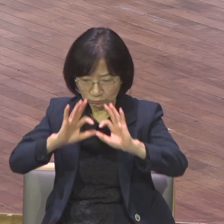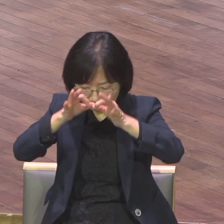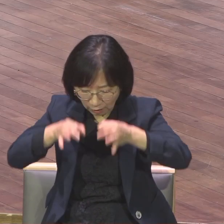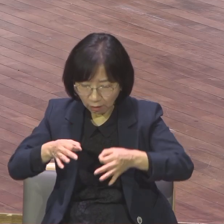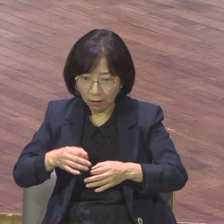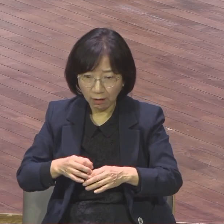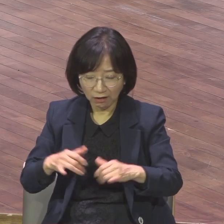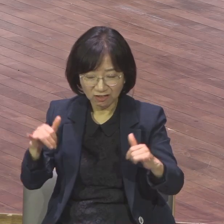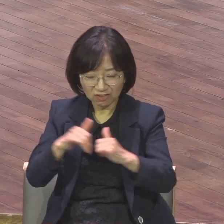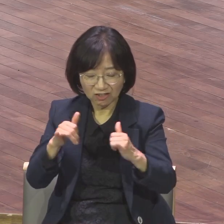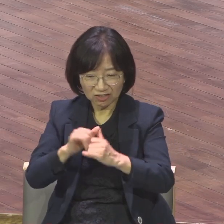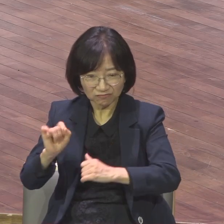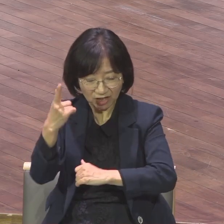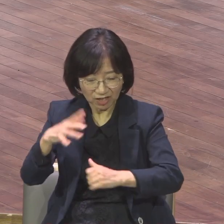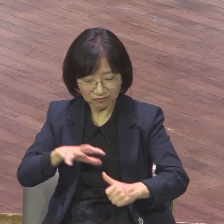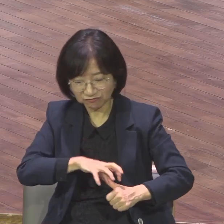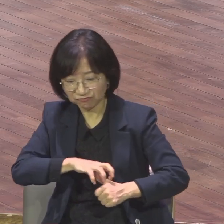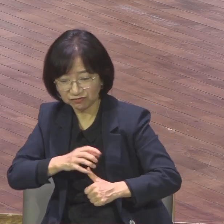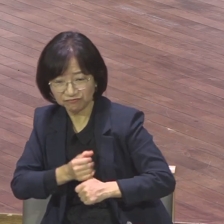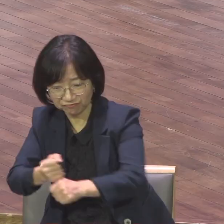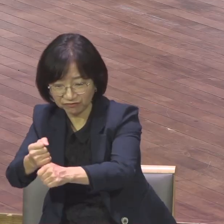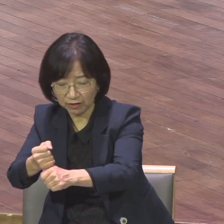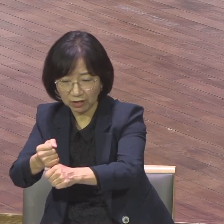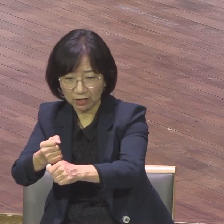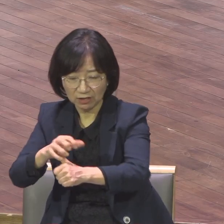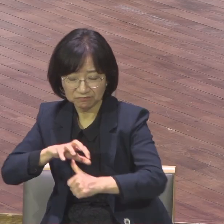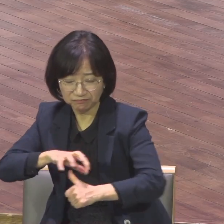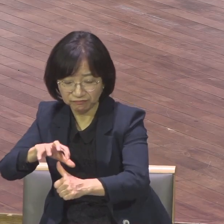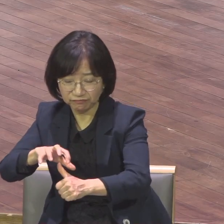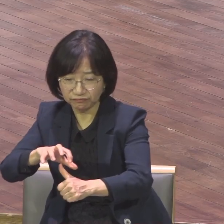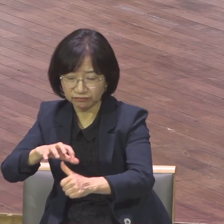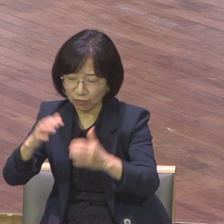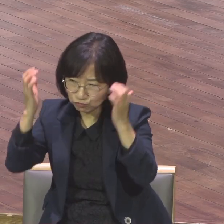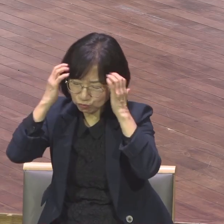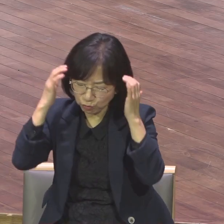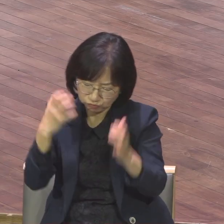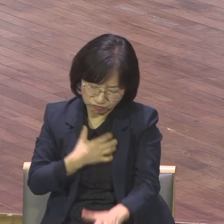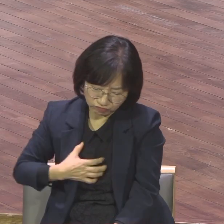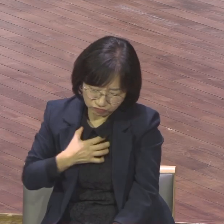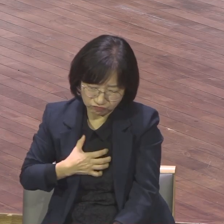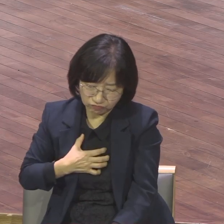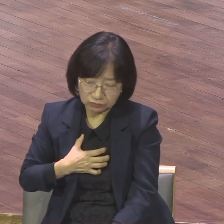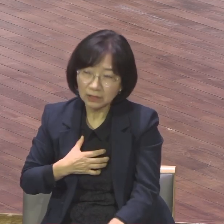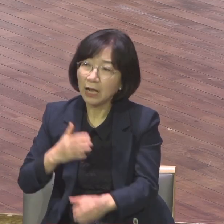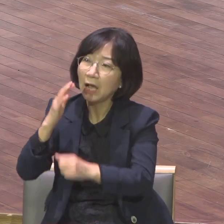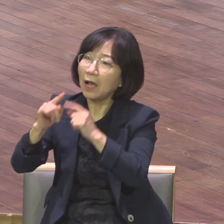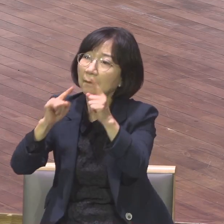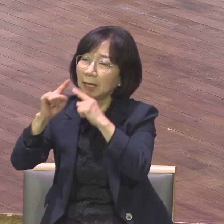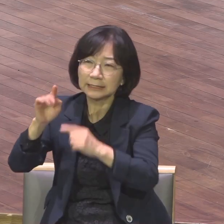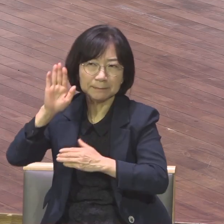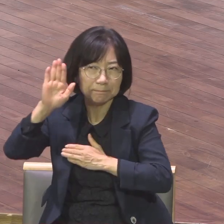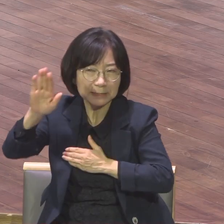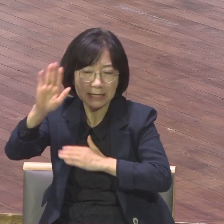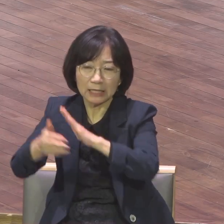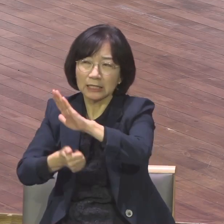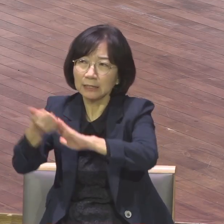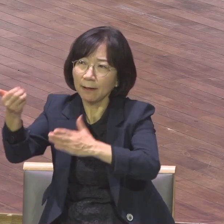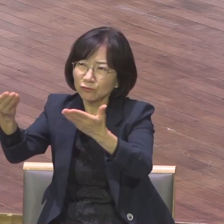고생하는데 미래와 희망을 준다 그러니까 말이 맞습니까? 그게 현실적으로. 그래서 여러분